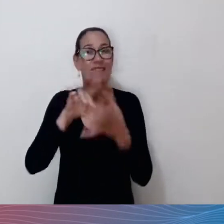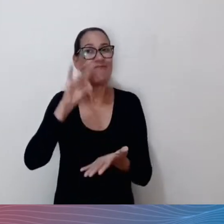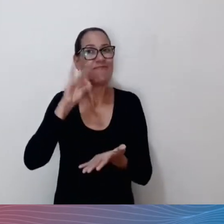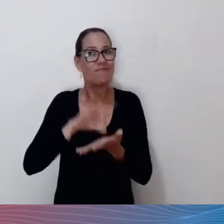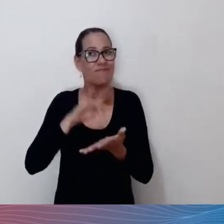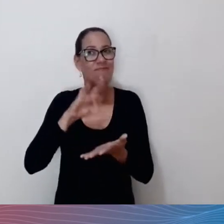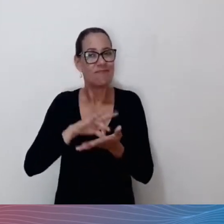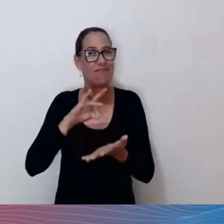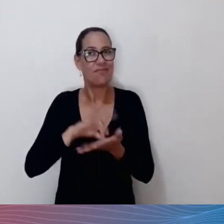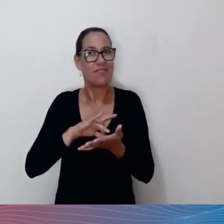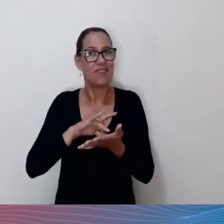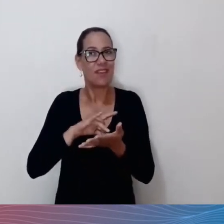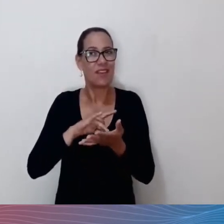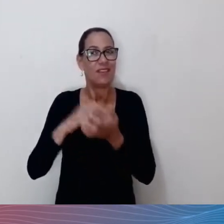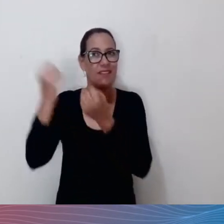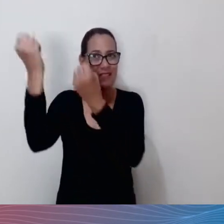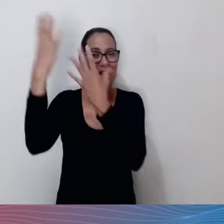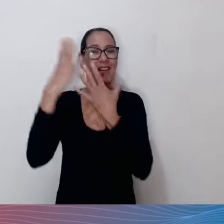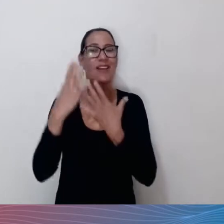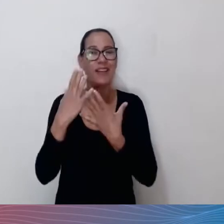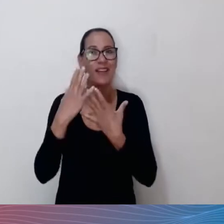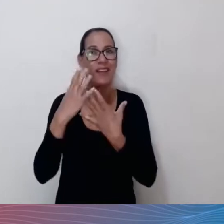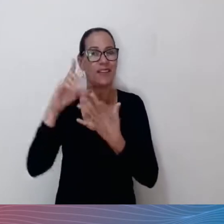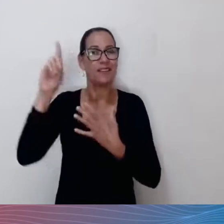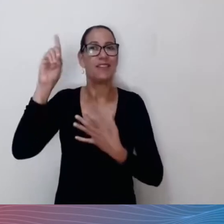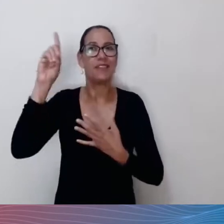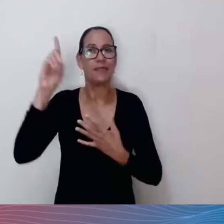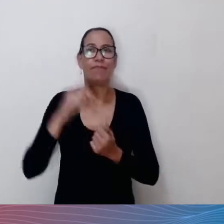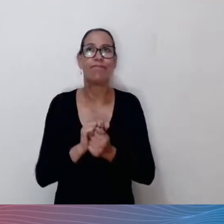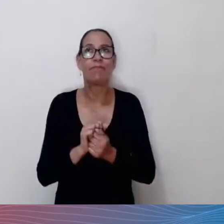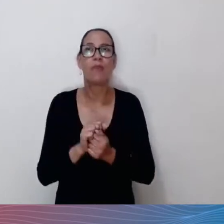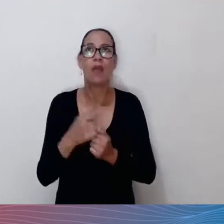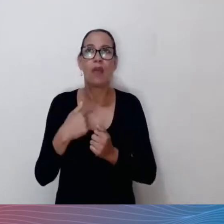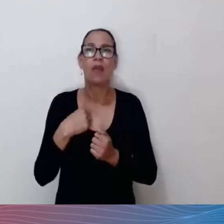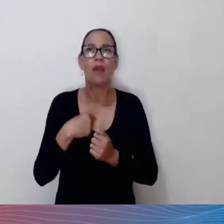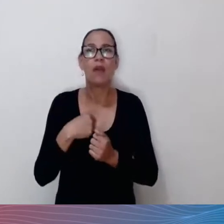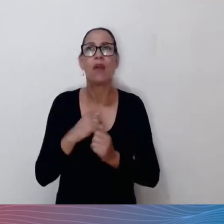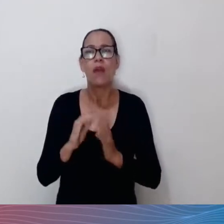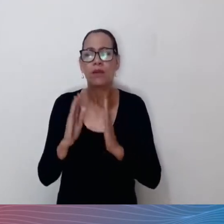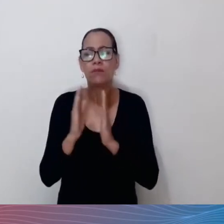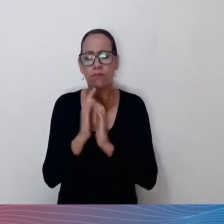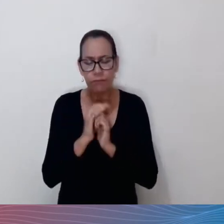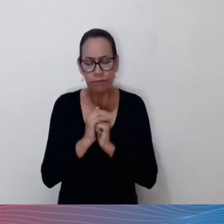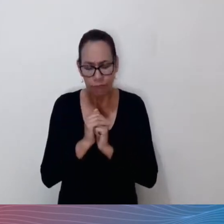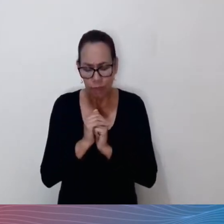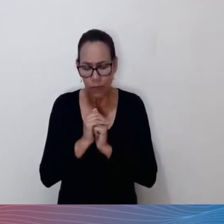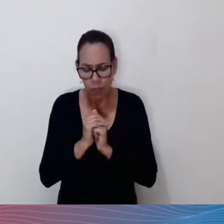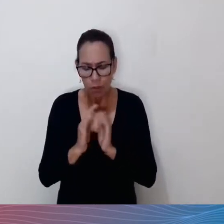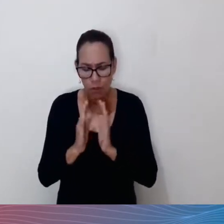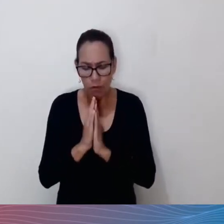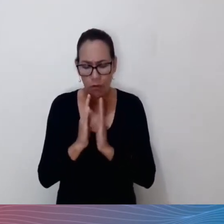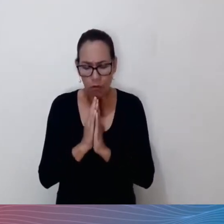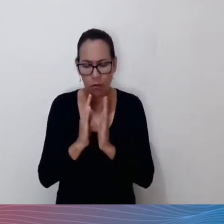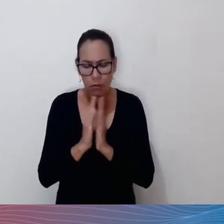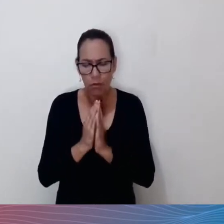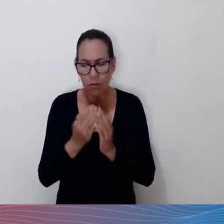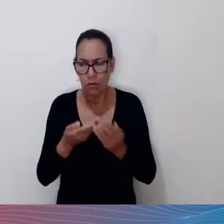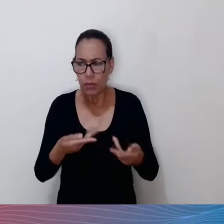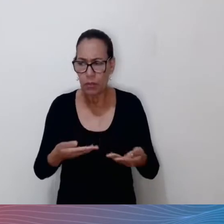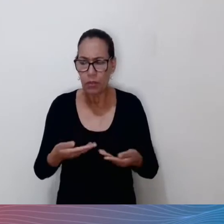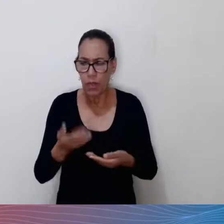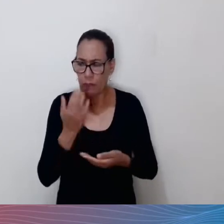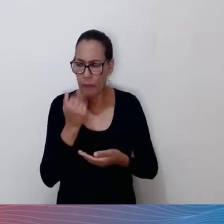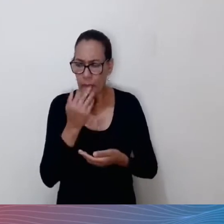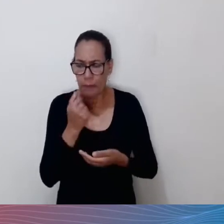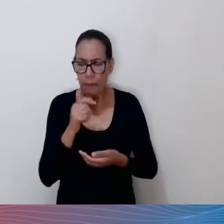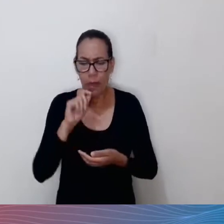estava aqui orando, estava aqui participando do Partir do Pão juntamente com vocês. Estava